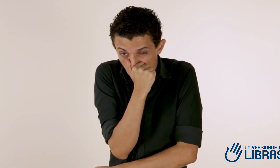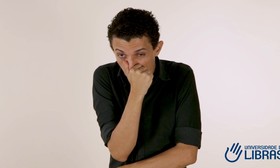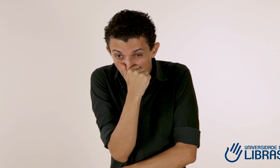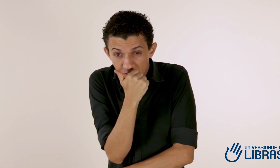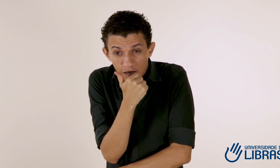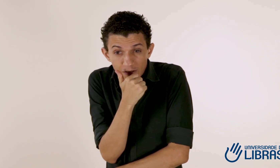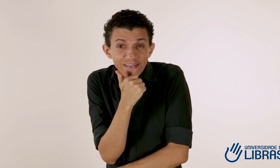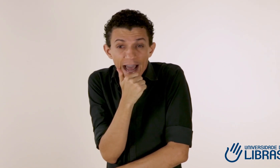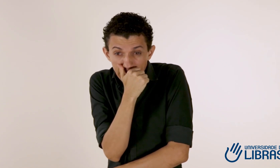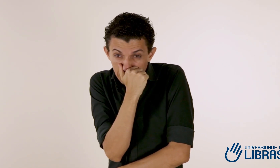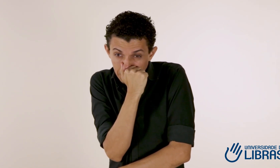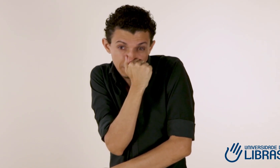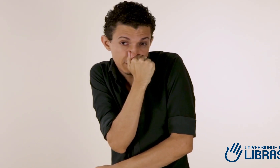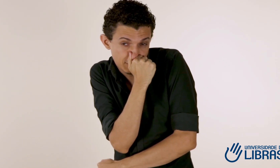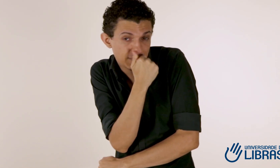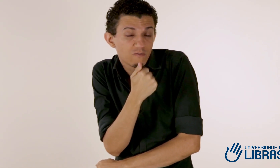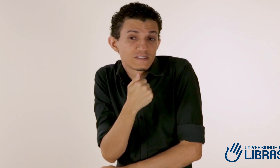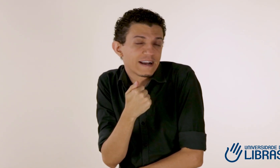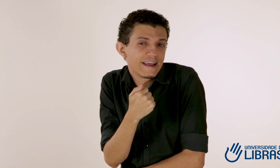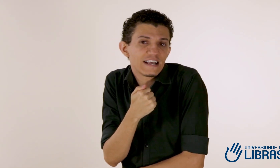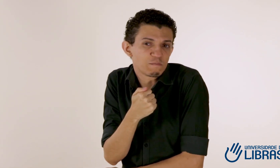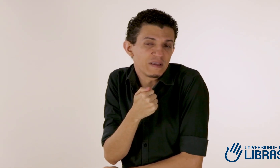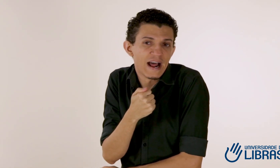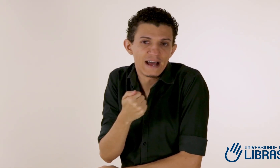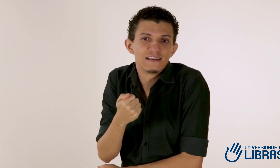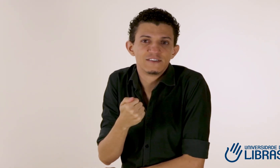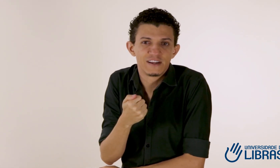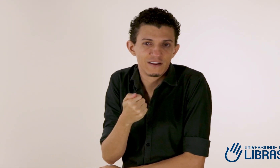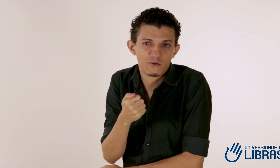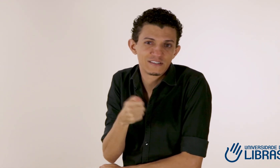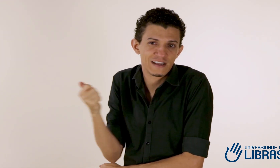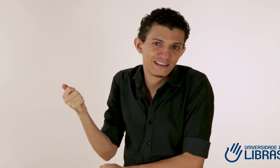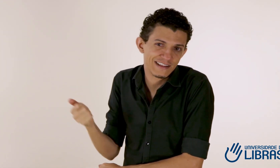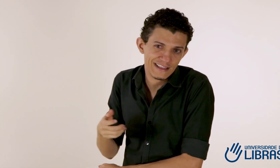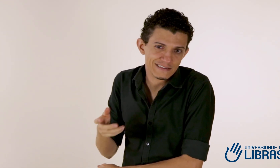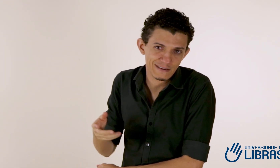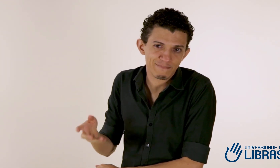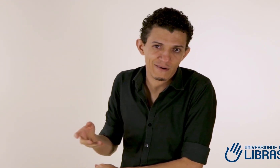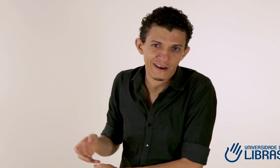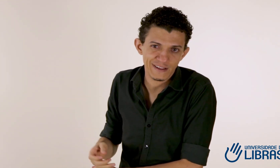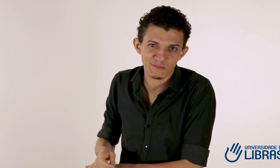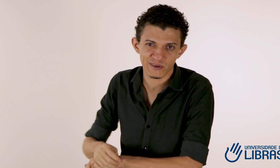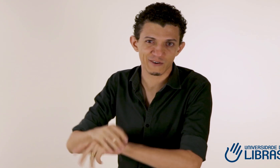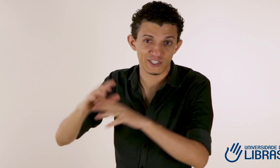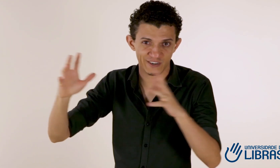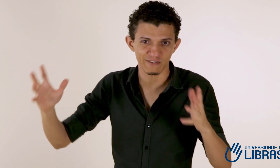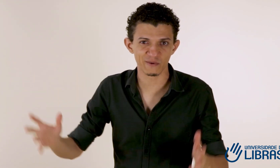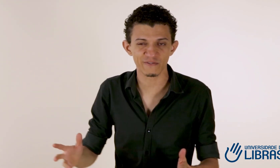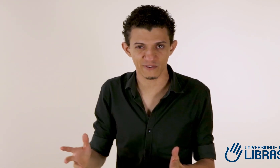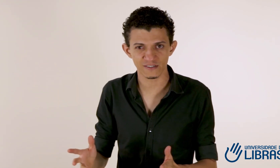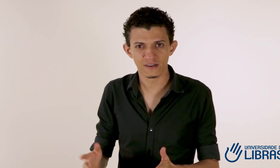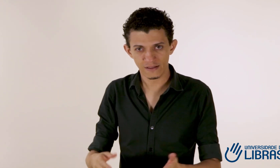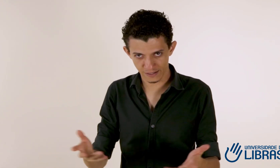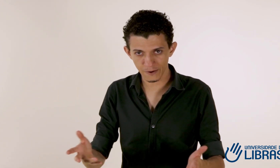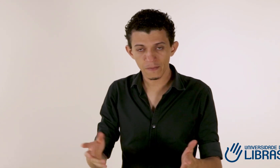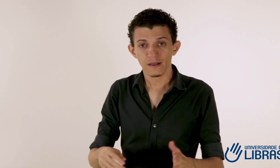O ônibus está lotado. Não consegue nem respirar de direito. Ou você tem até que tampar o nariz porque o cheiro fica muito forte. Entendeu?